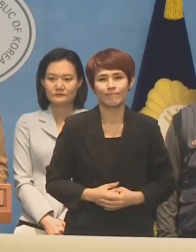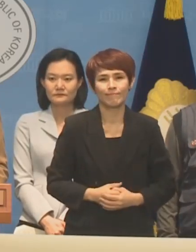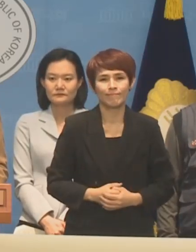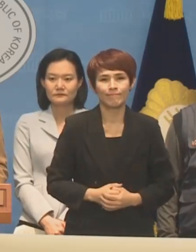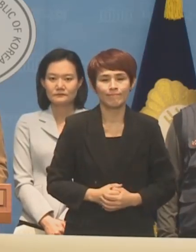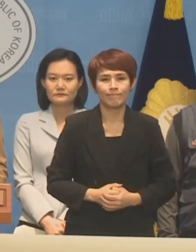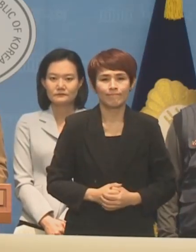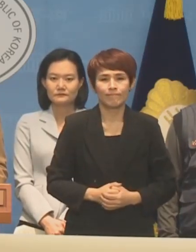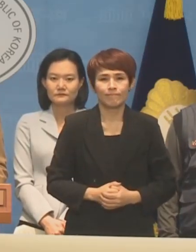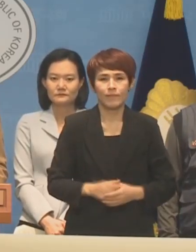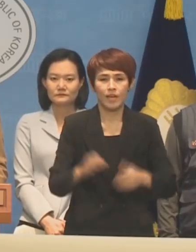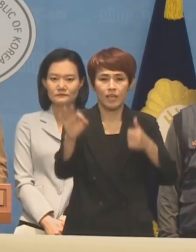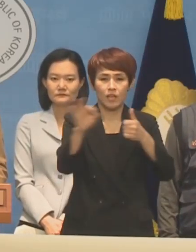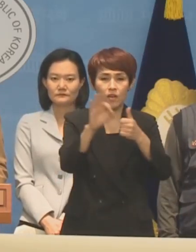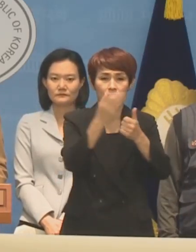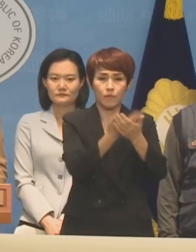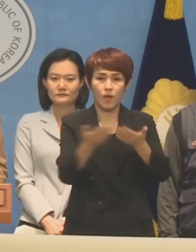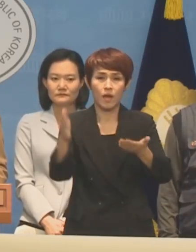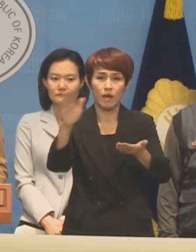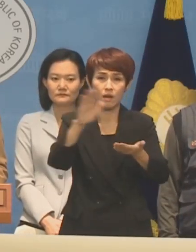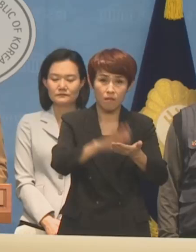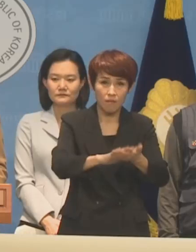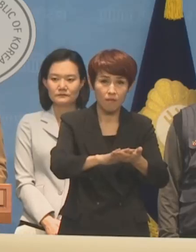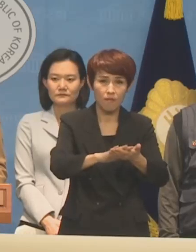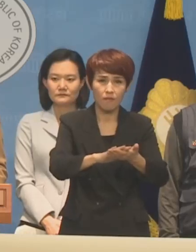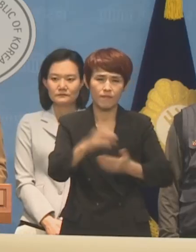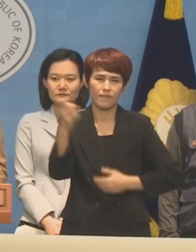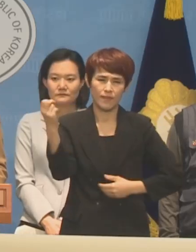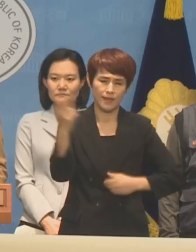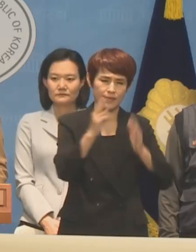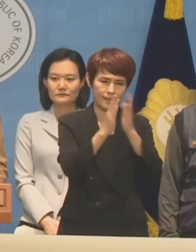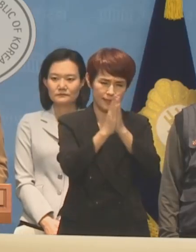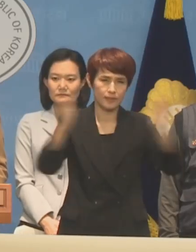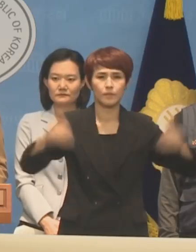다시 연금개혁의 새벽을 열어야 합니다.